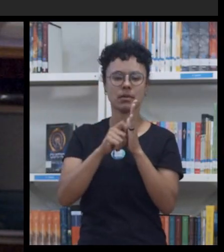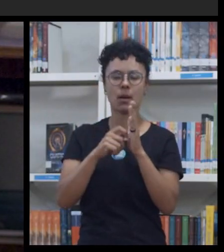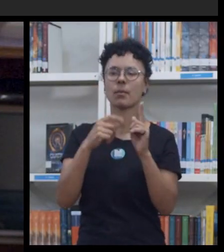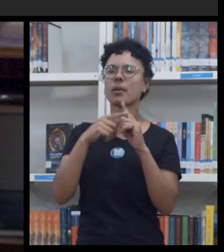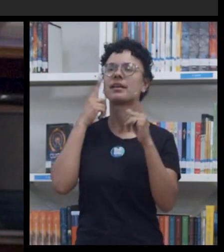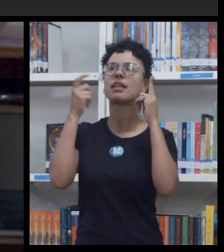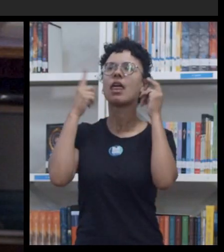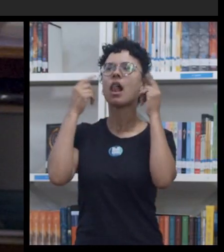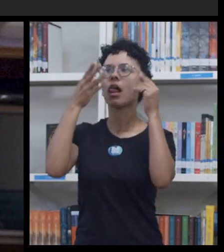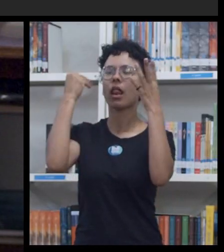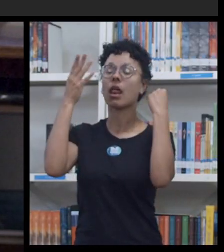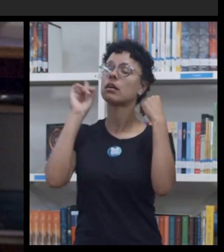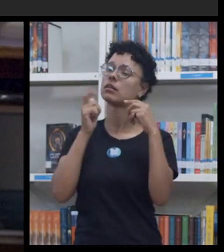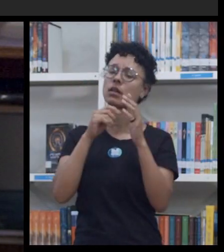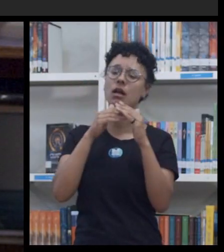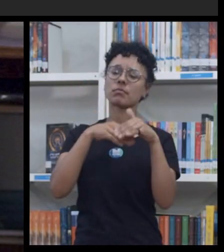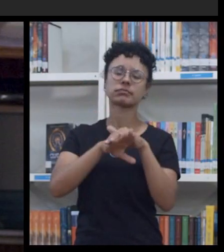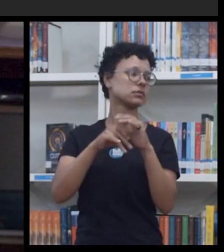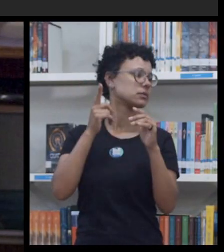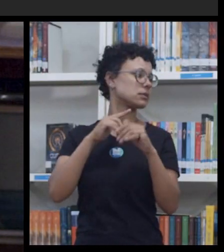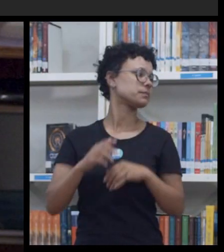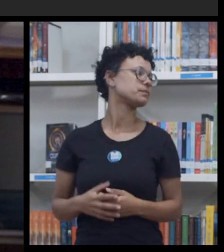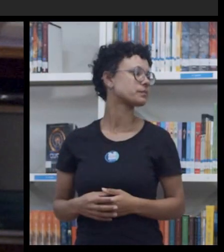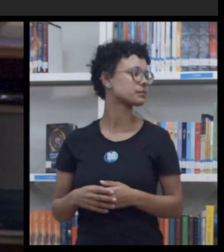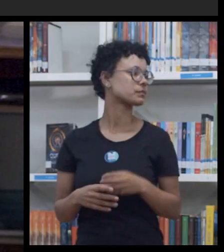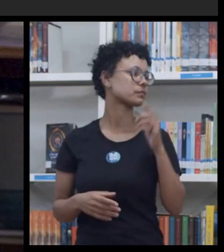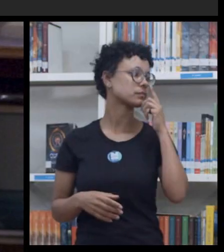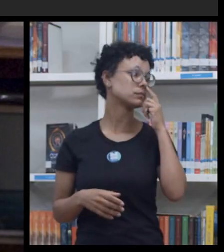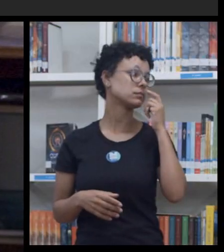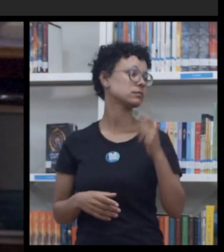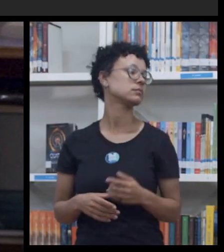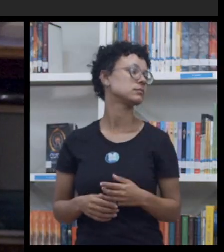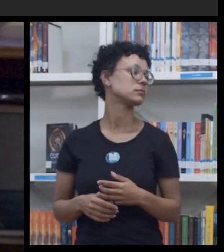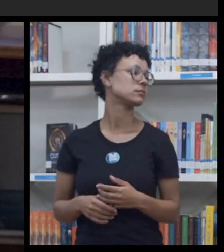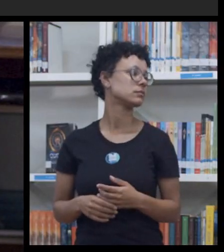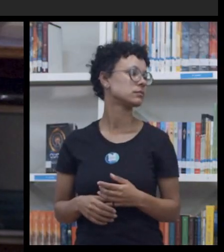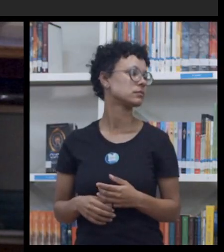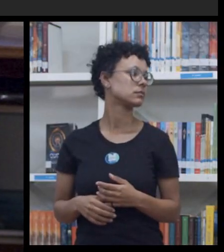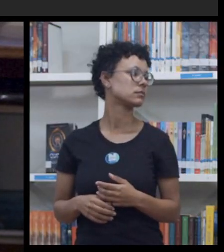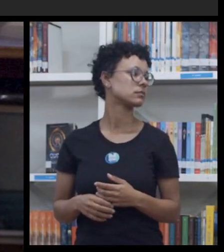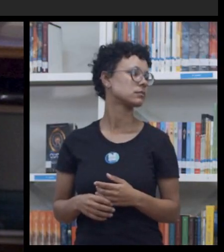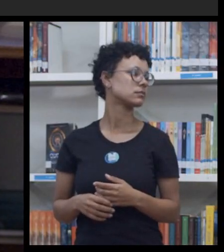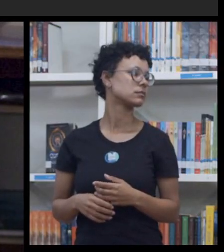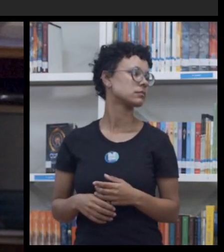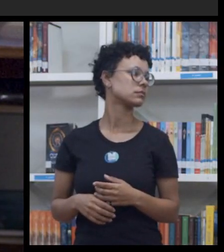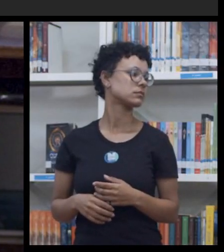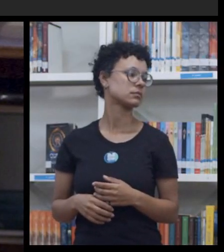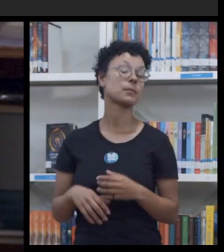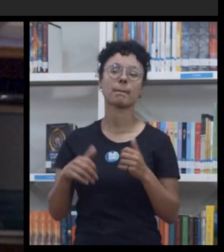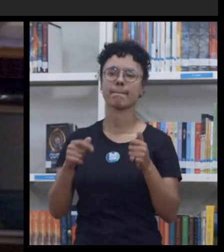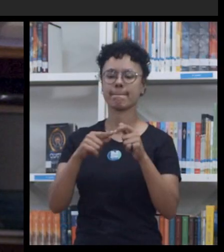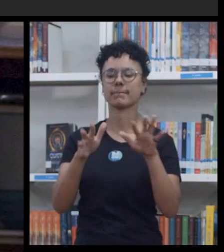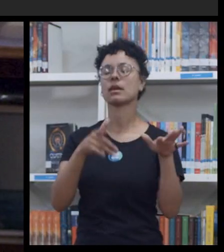armazenar essas ideias, esses insights do dia a dia. Slide com fotos de um homem com roupas pretas e de uma noiva com vestido e véu A